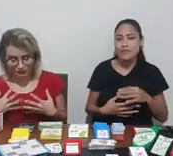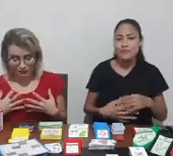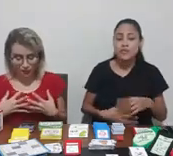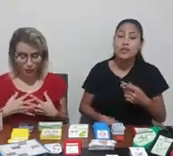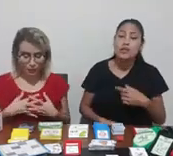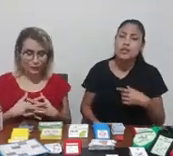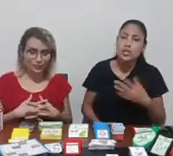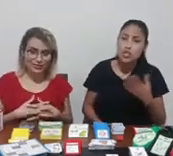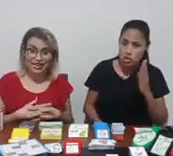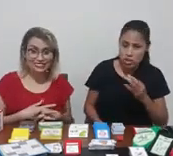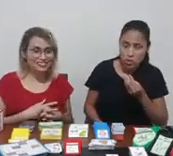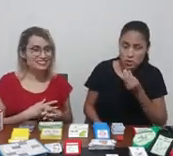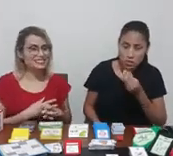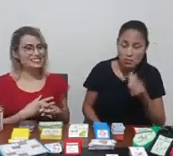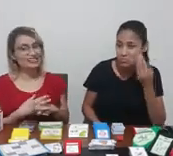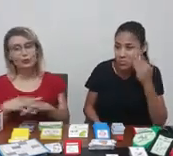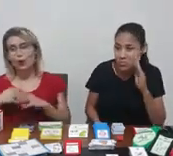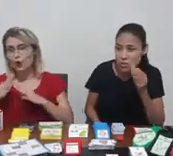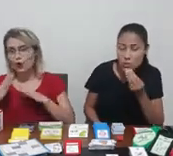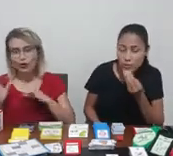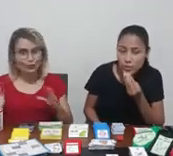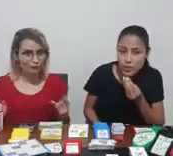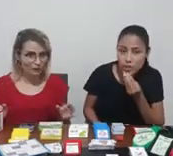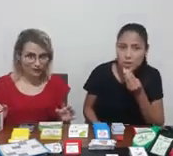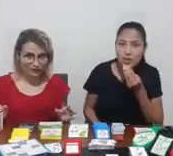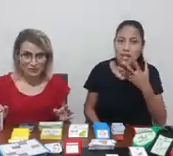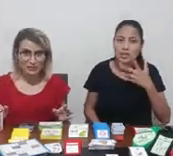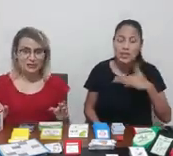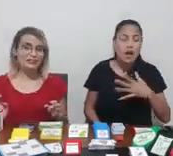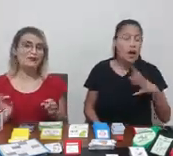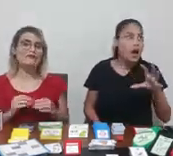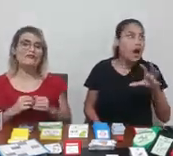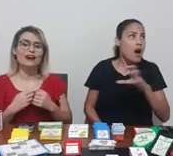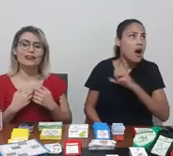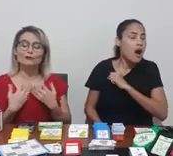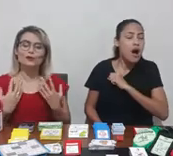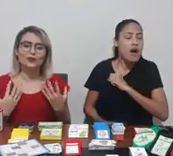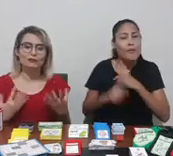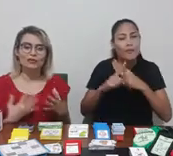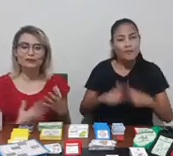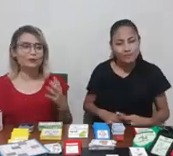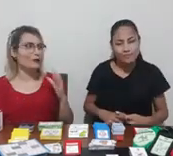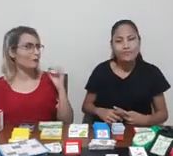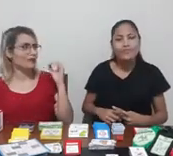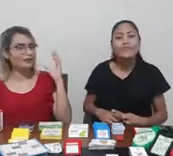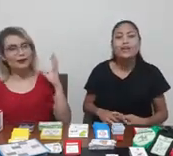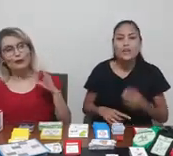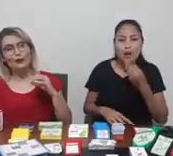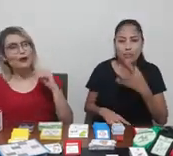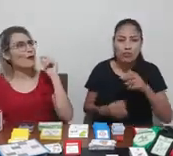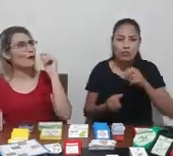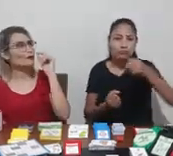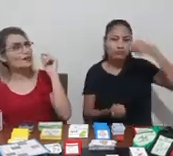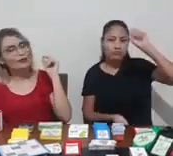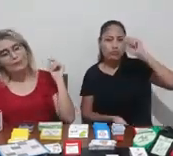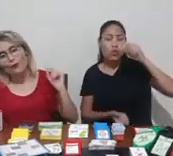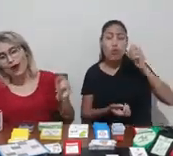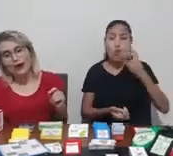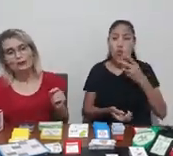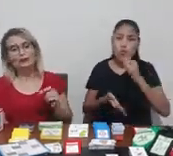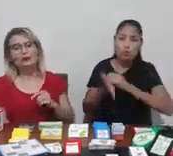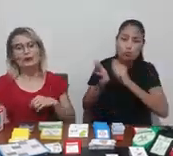vocês já tiveram a oportunidade, as crianças adoram competir. Então, vale muito a pena botar um painel, ou escrever